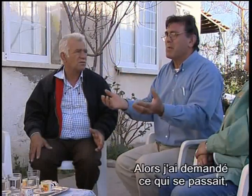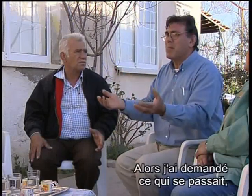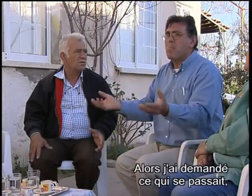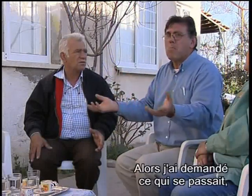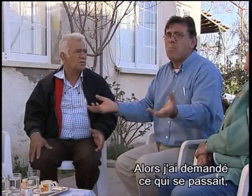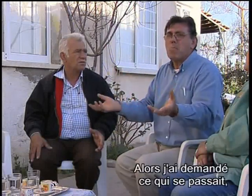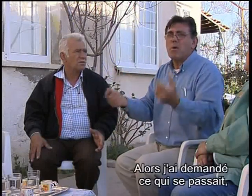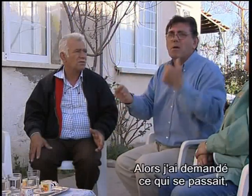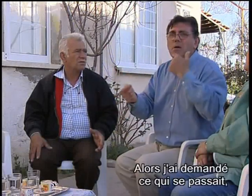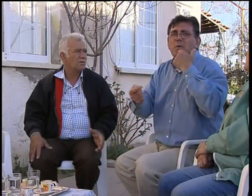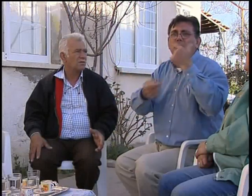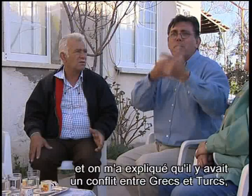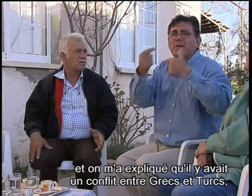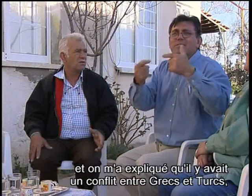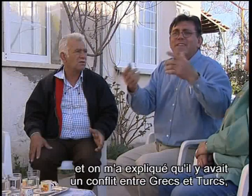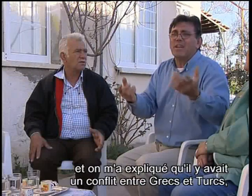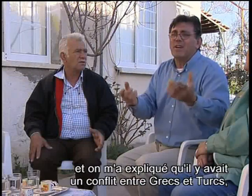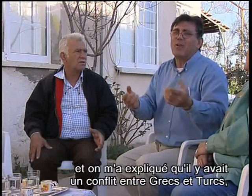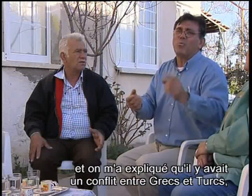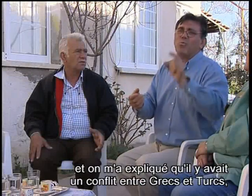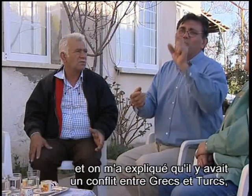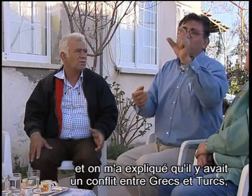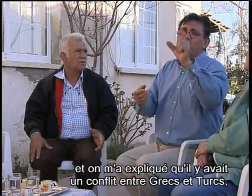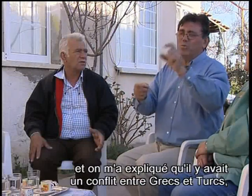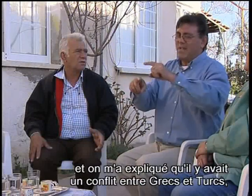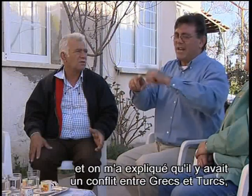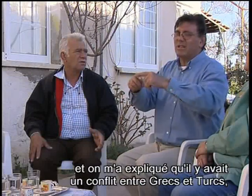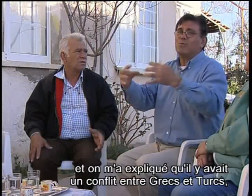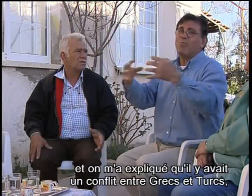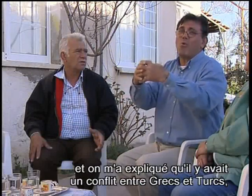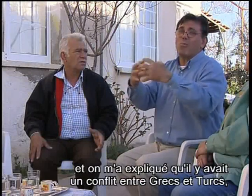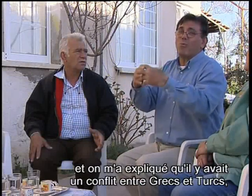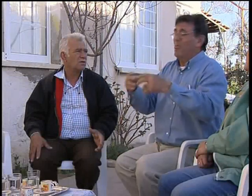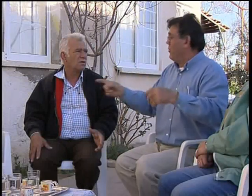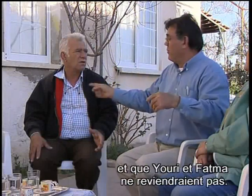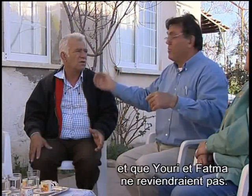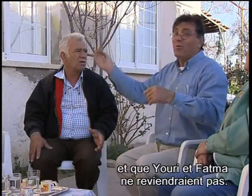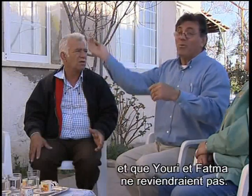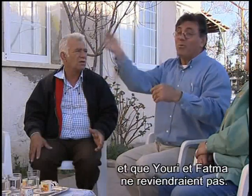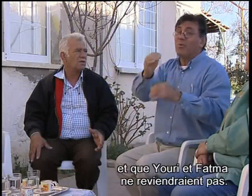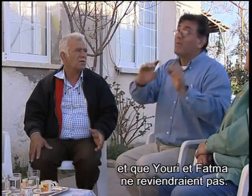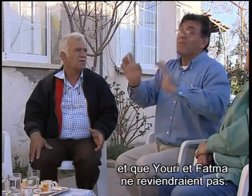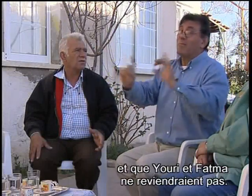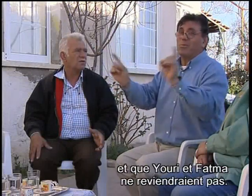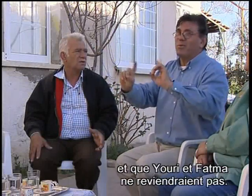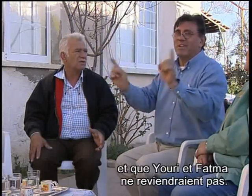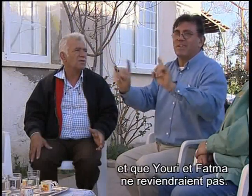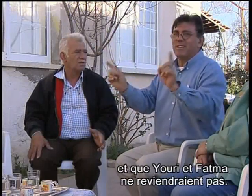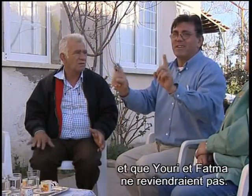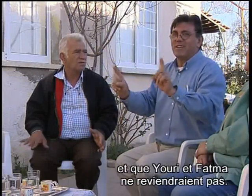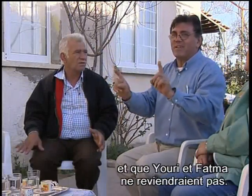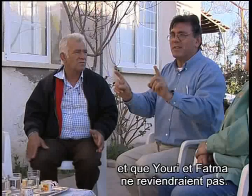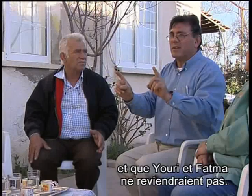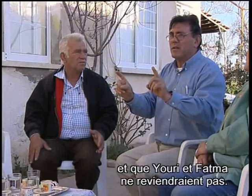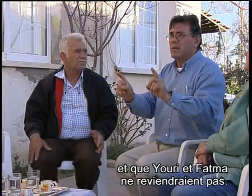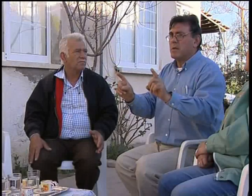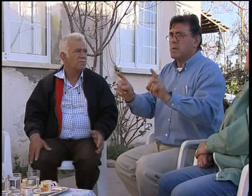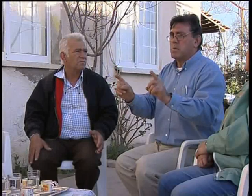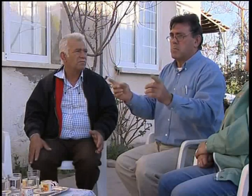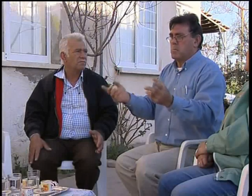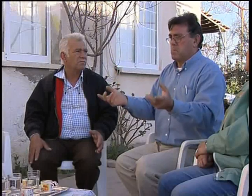Alors, j'ai demandé ce qui se passait. Et on m'a expliqué qu'il y avait un conflit entre Grecs et Turcs, et que Yuri et Fatma ne reviendraient pas.